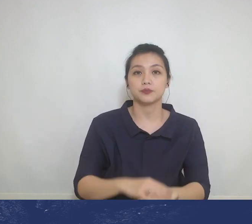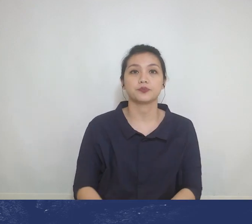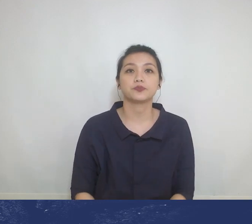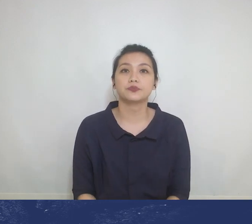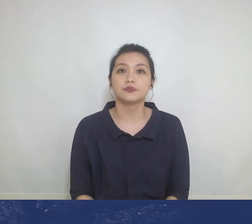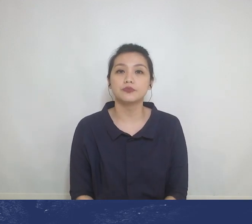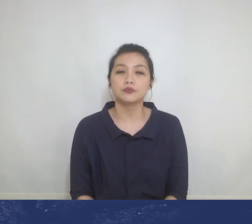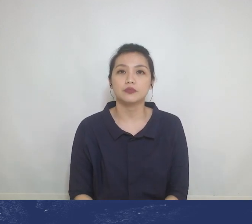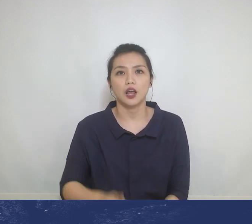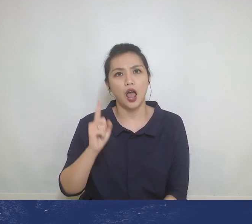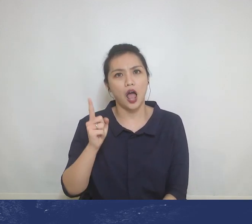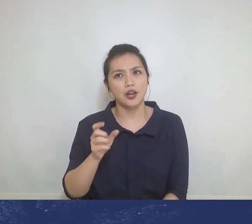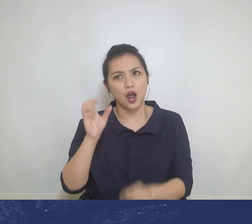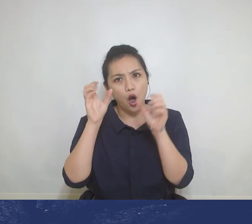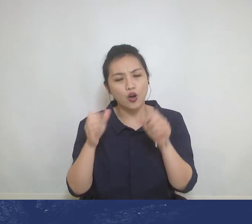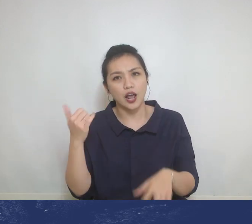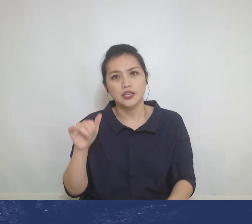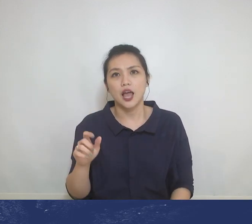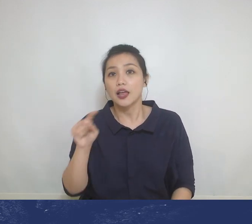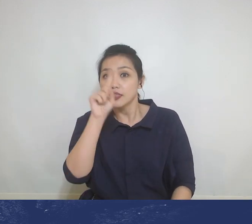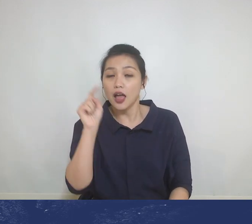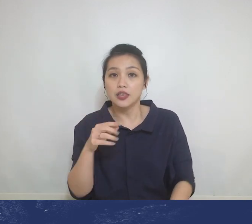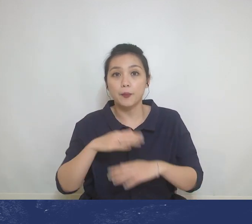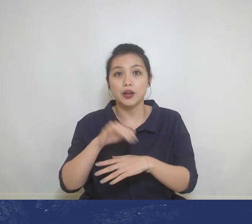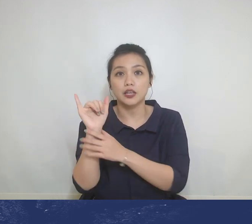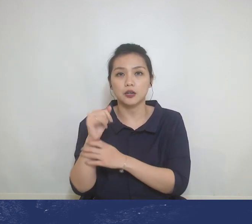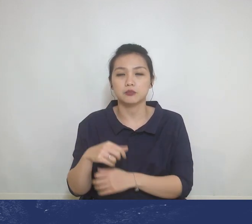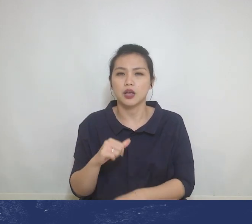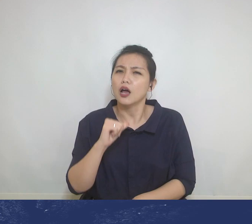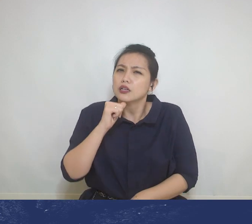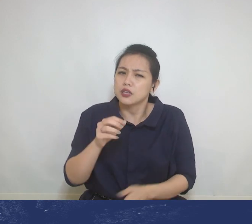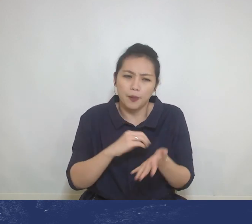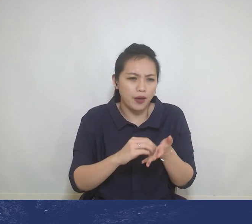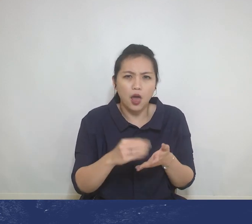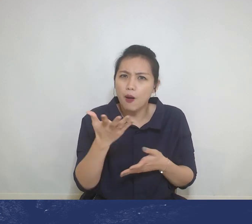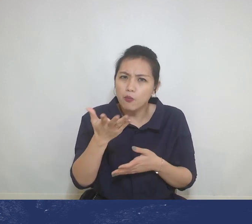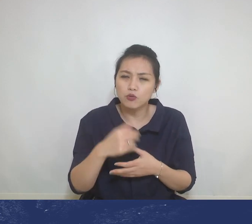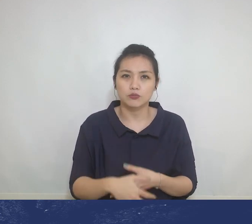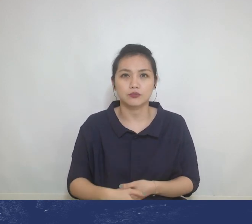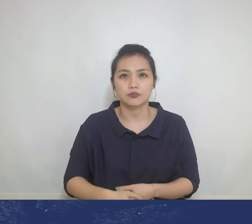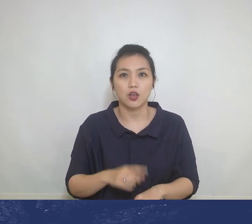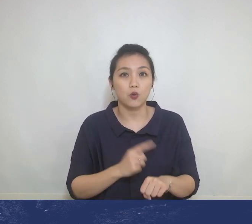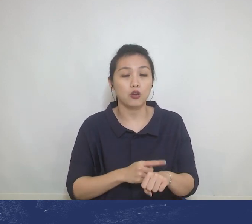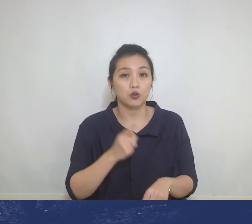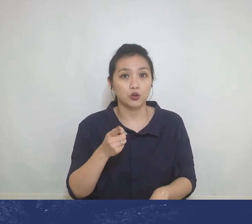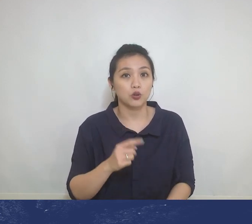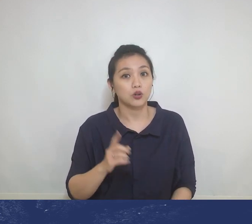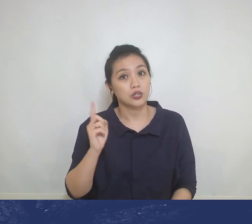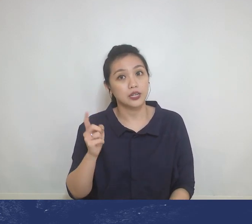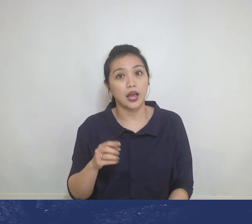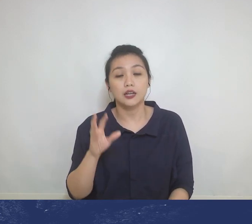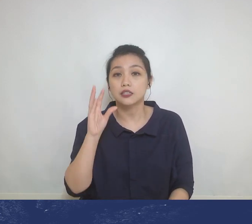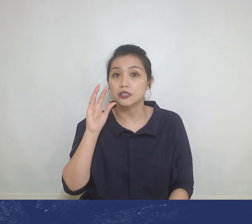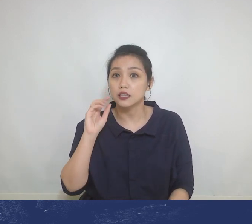20 tahun sebelumnya, ada seseorang yang bertanya pada Yakub, siapa namamu? Waktu itu dia jawabnya